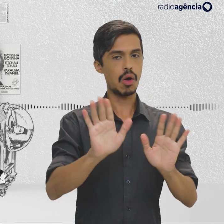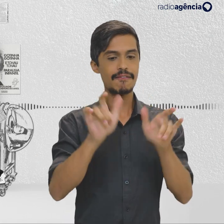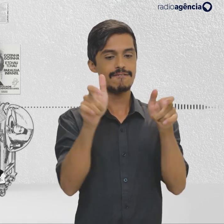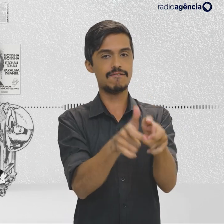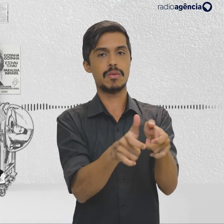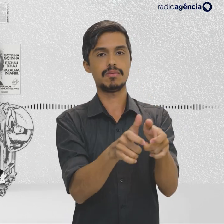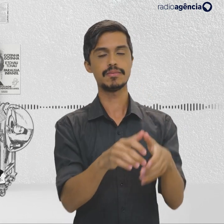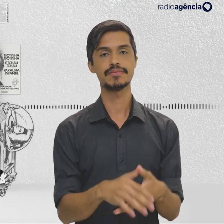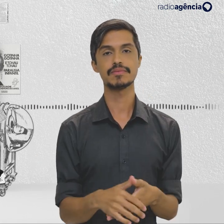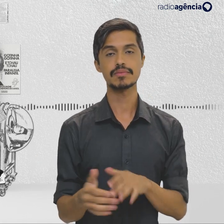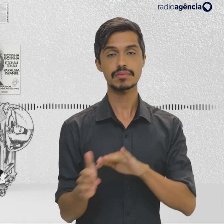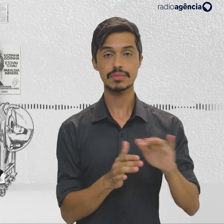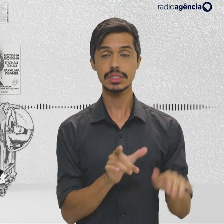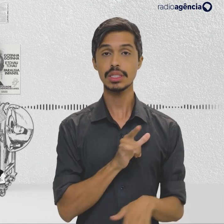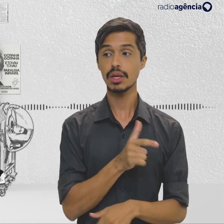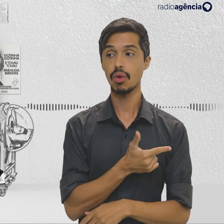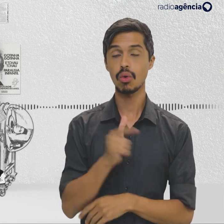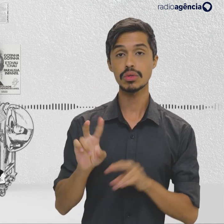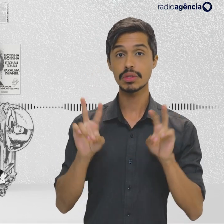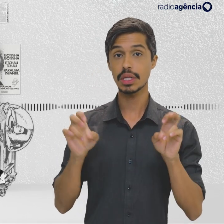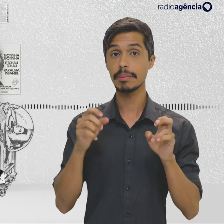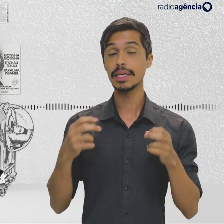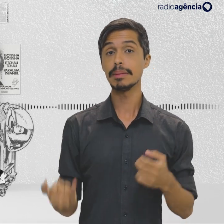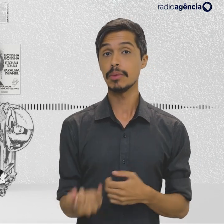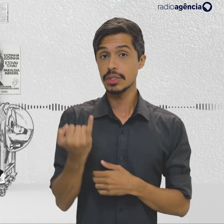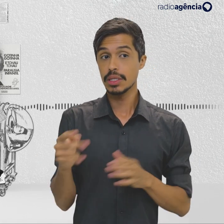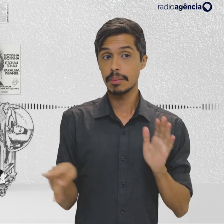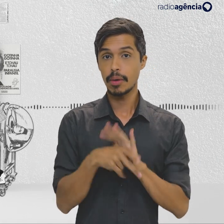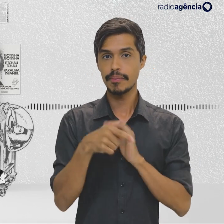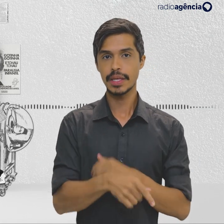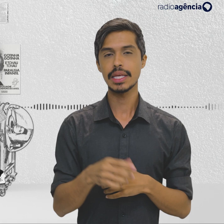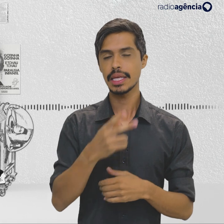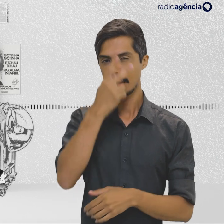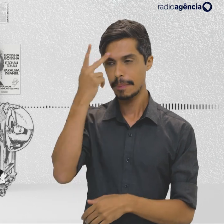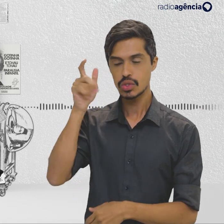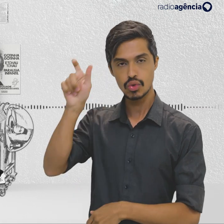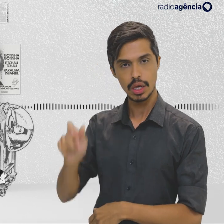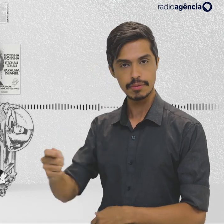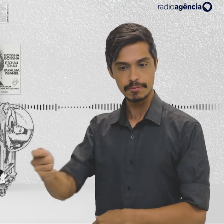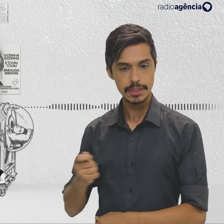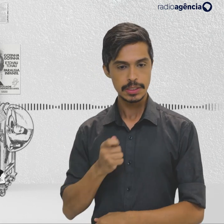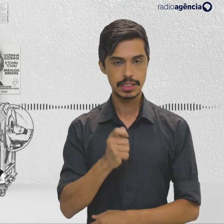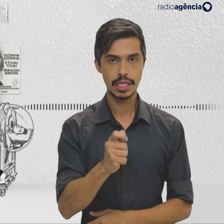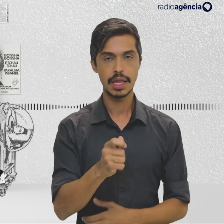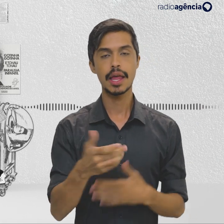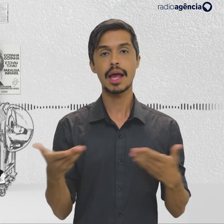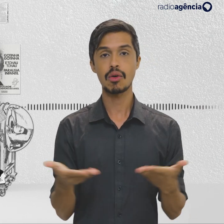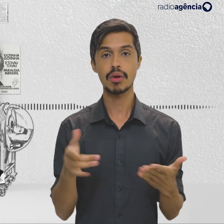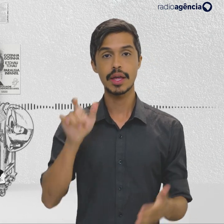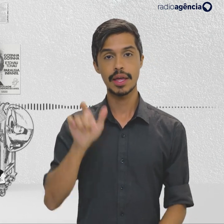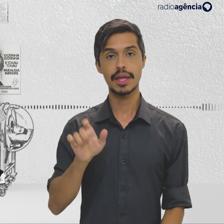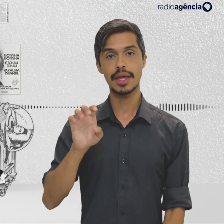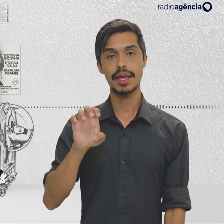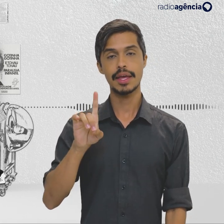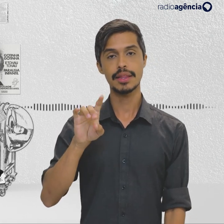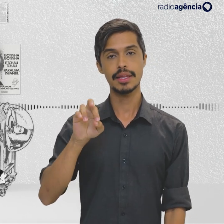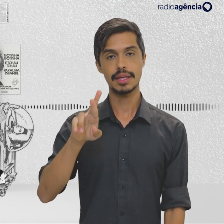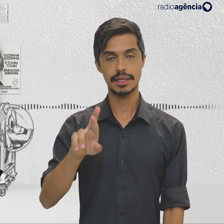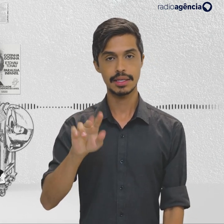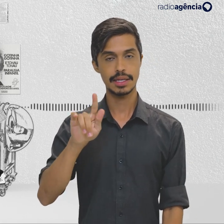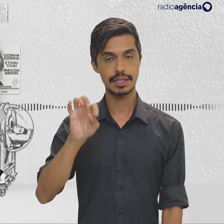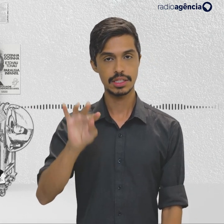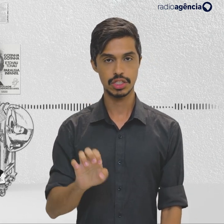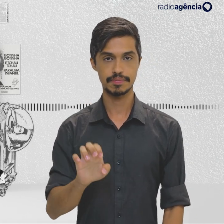todo o Brasil mas tem outra peça importante desse quebra-cabeça e quem vai colocar ela no tabuleiro pra gente é o Eder